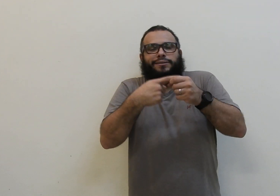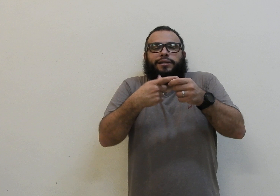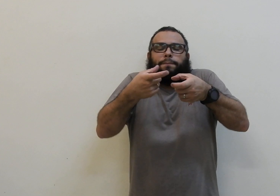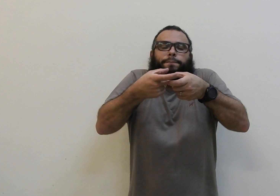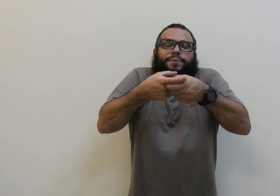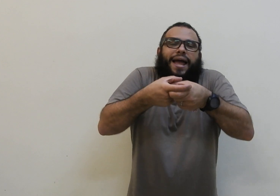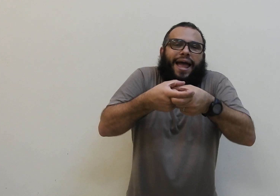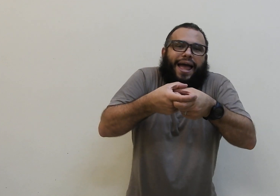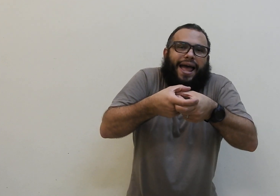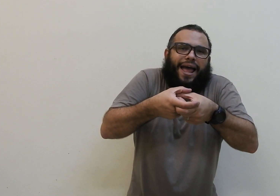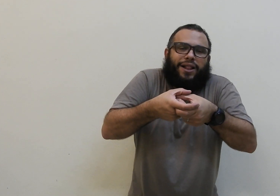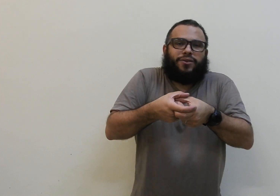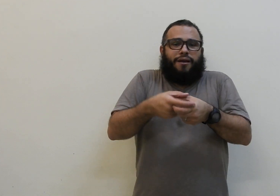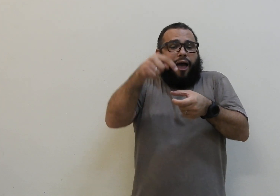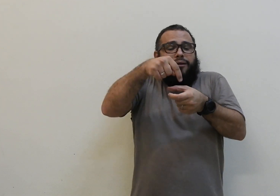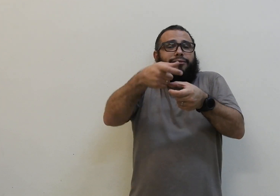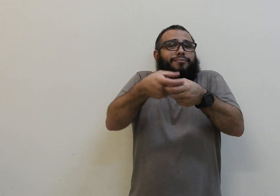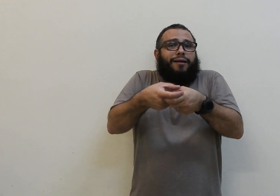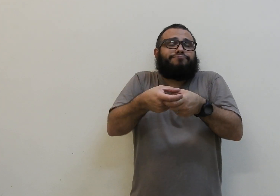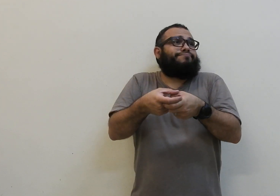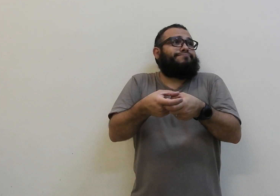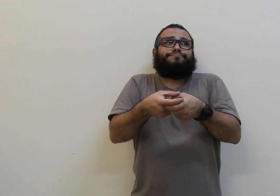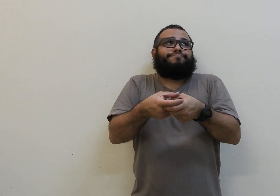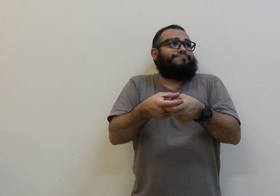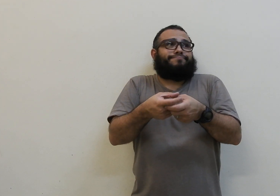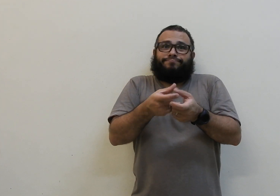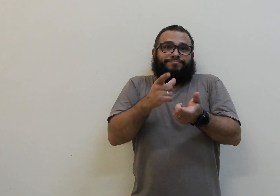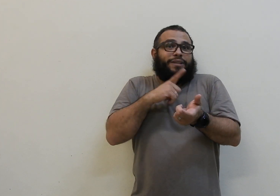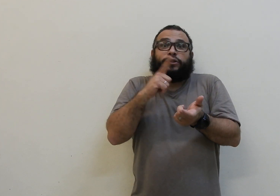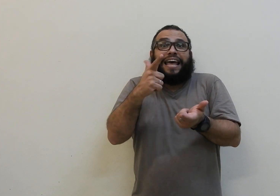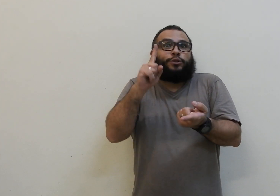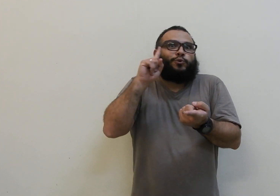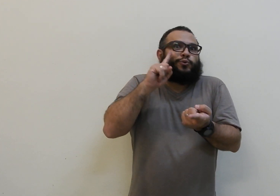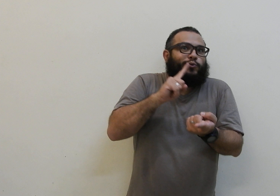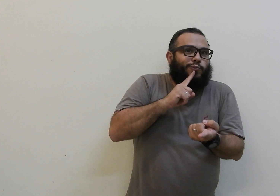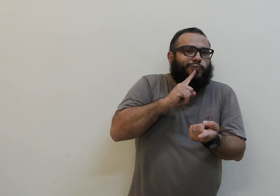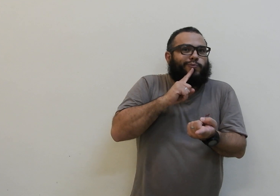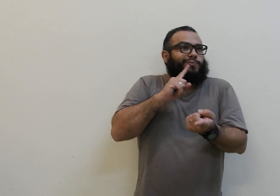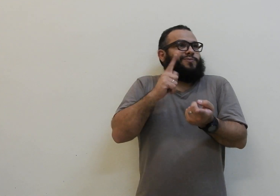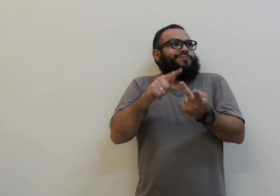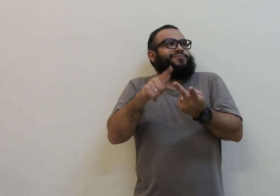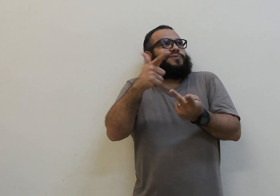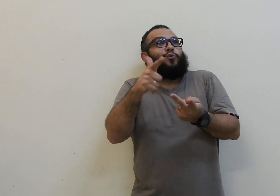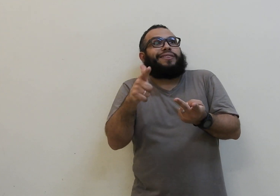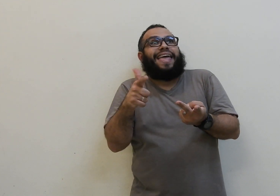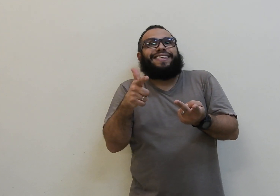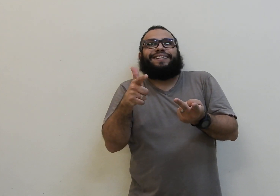padrão, digamos assim, né? Existem surdos que estão situados em lugares onde tem pouca